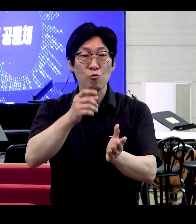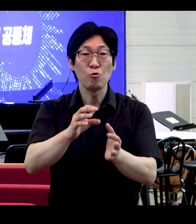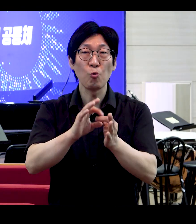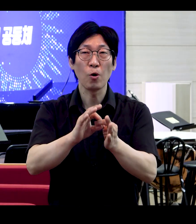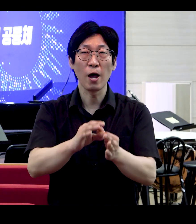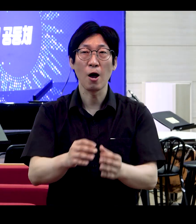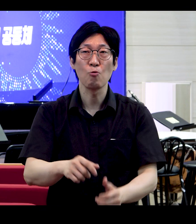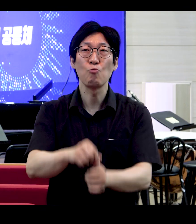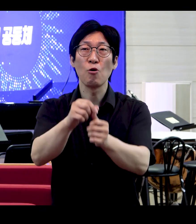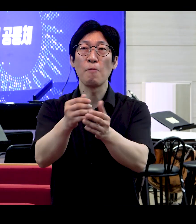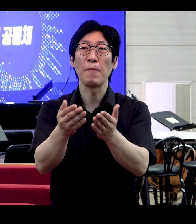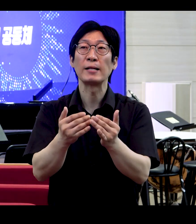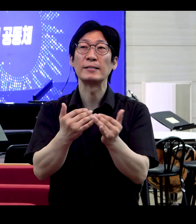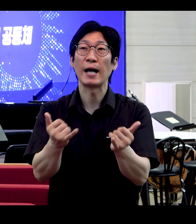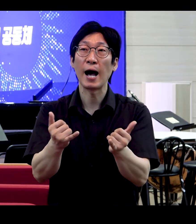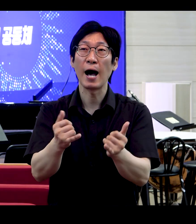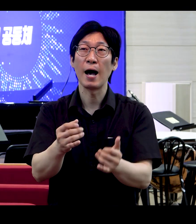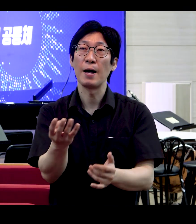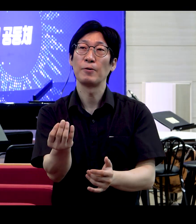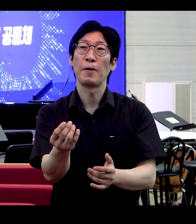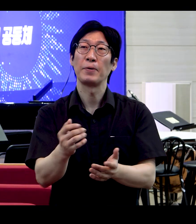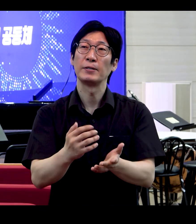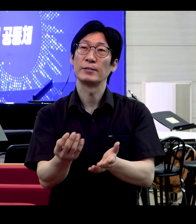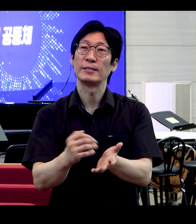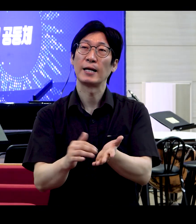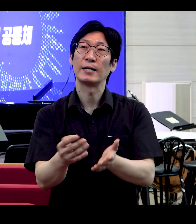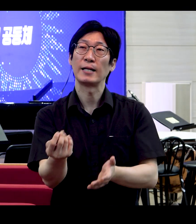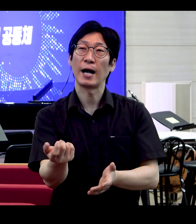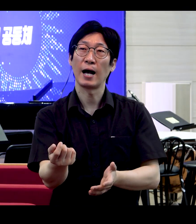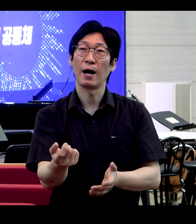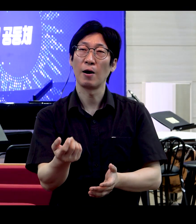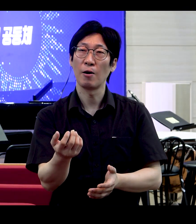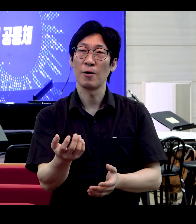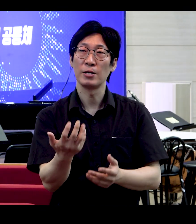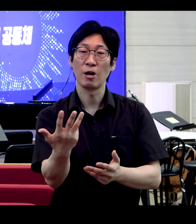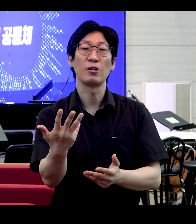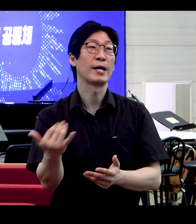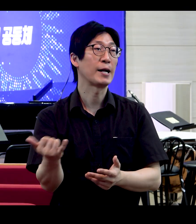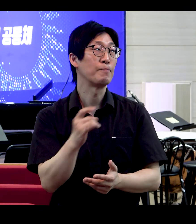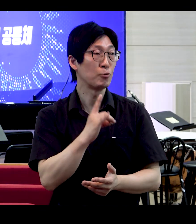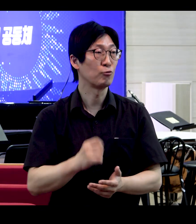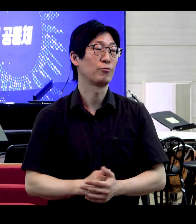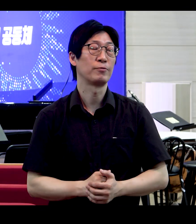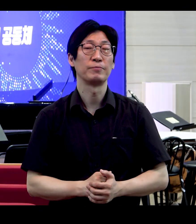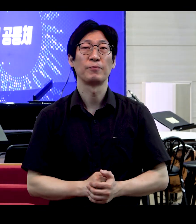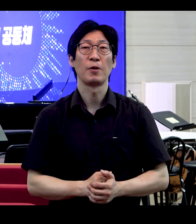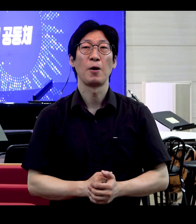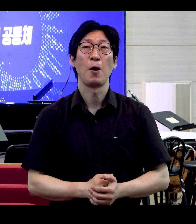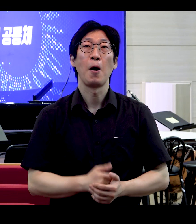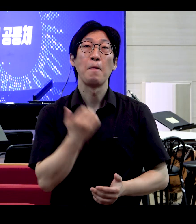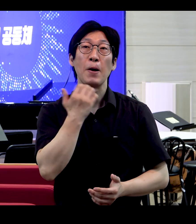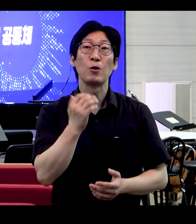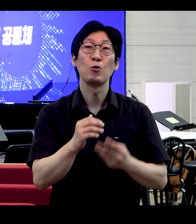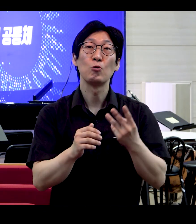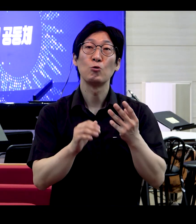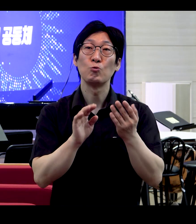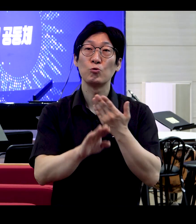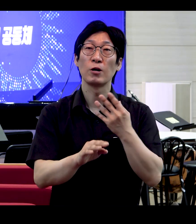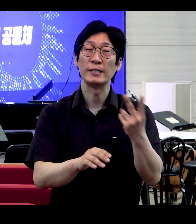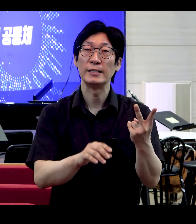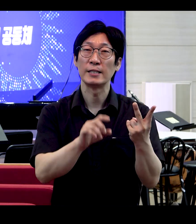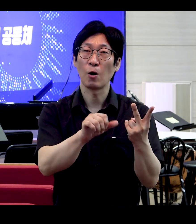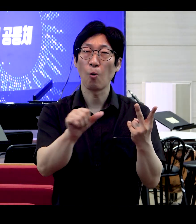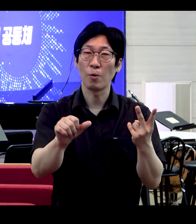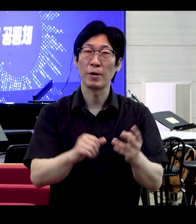구원을 얻은 자가 몇 명뿐이니 겨우 8명이라 하는 이 말씀과, 그리고 또 베드로후서 2장